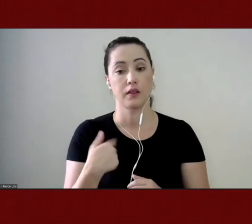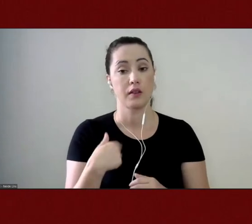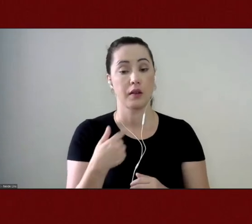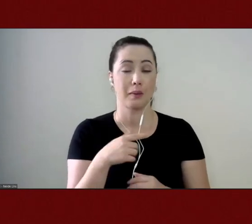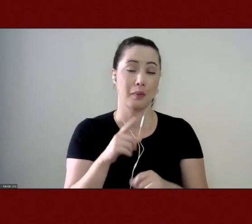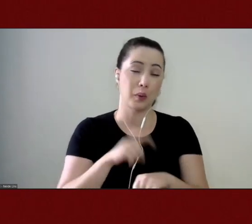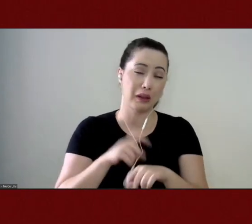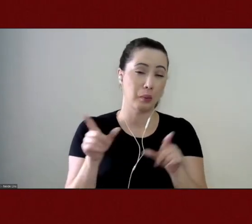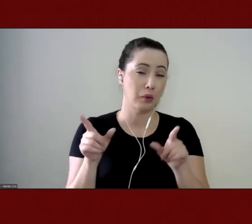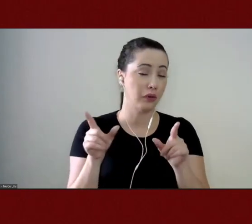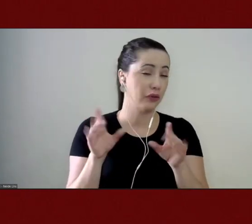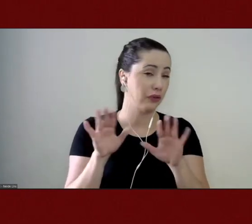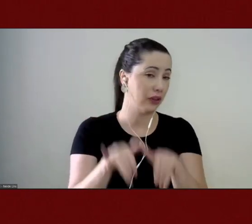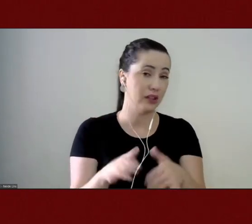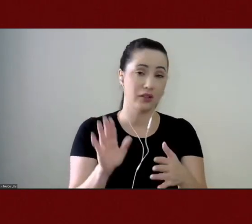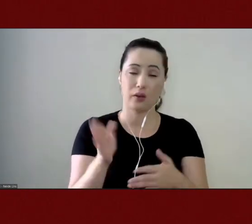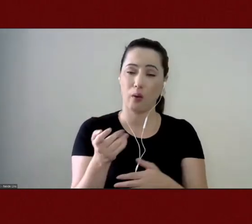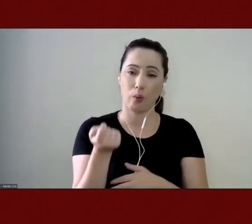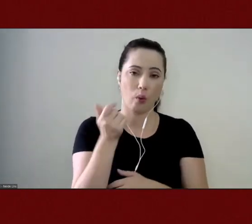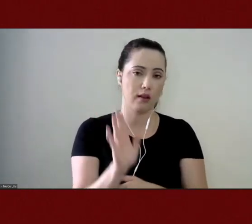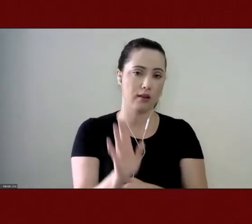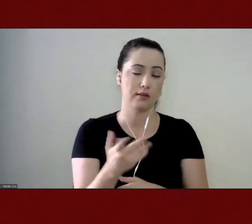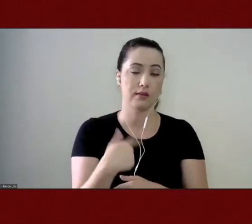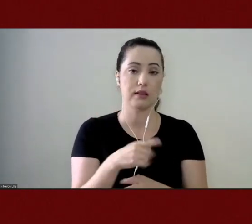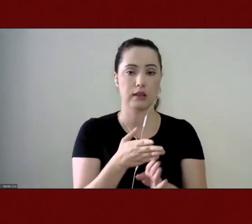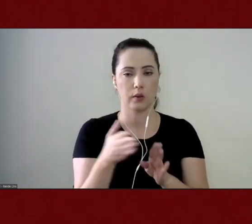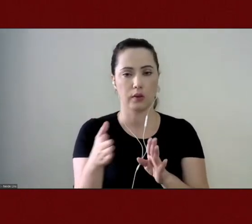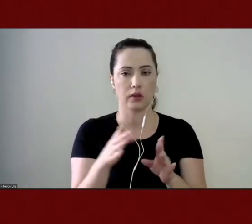mas foram essas